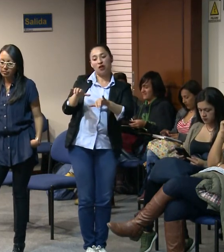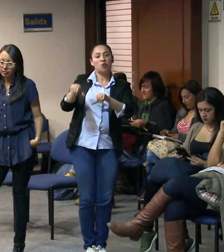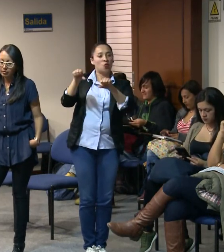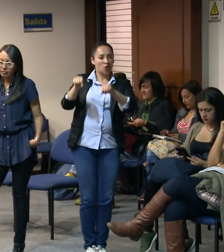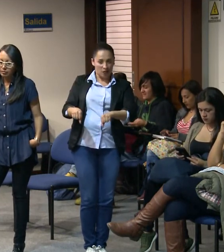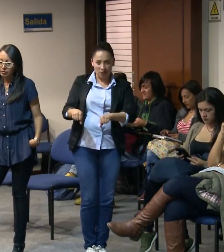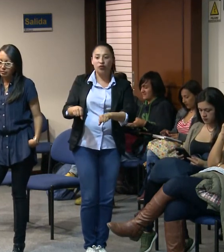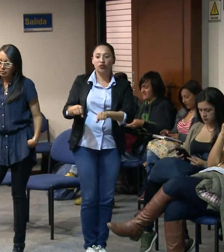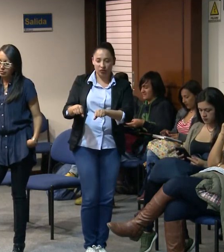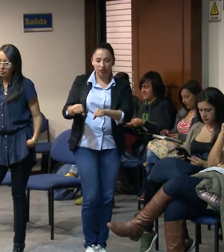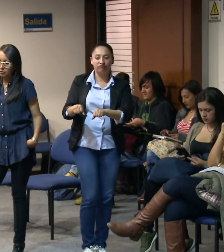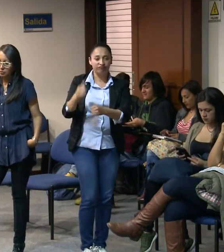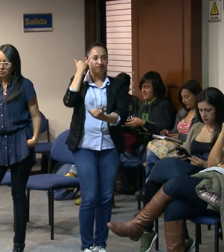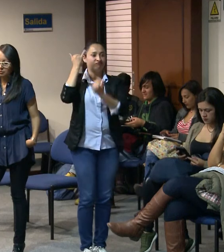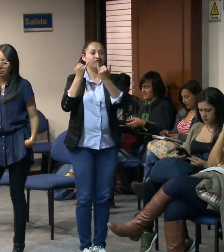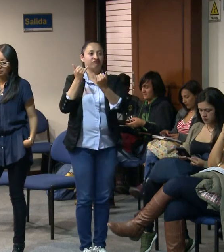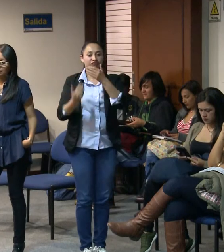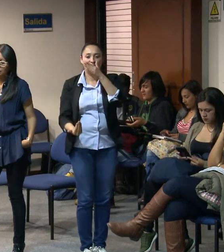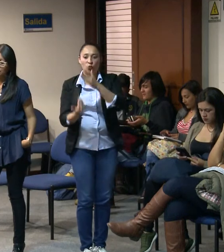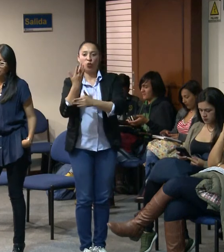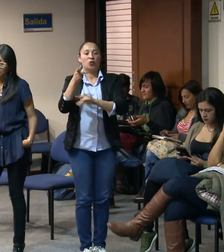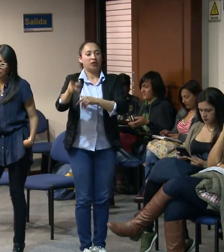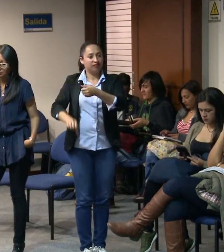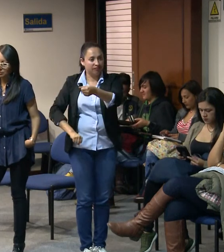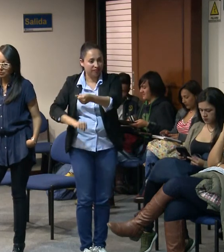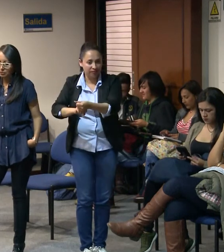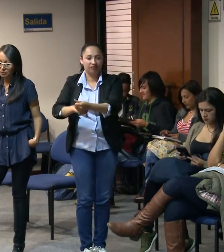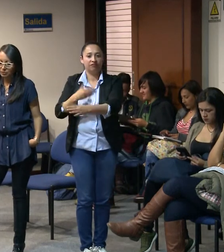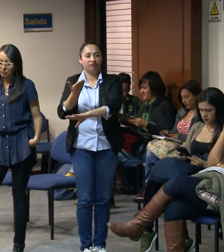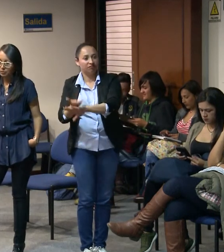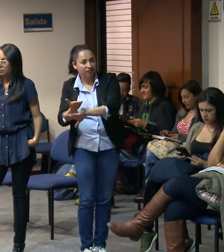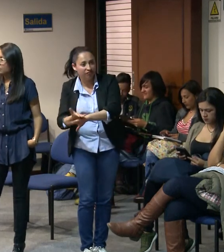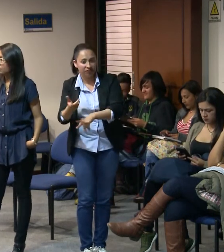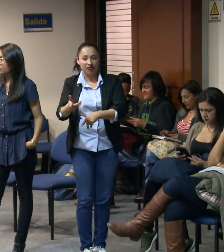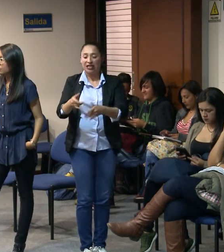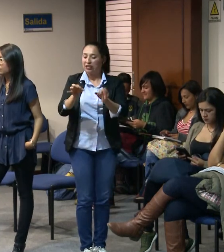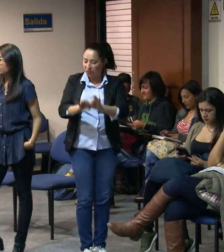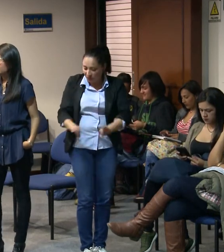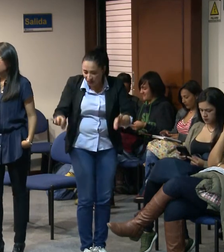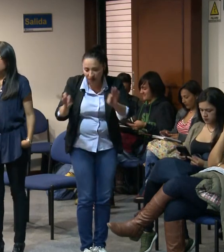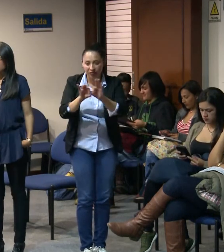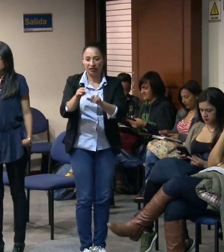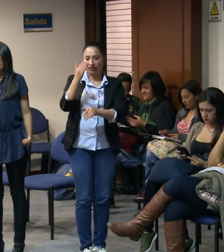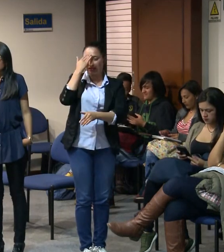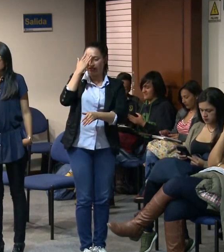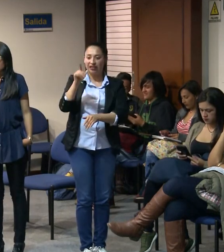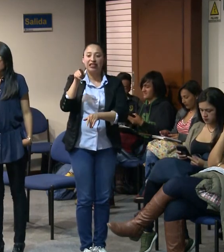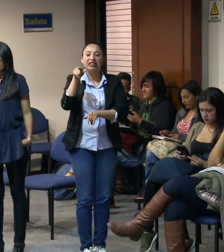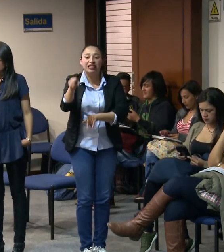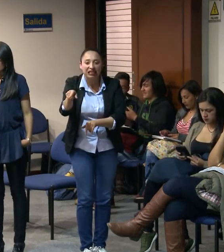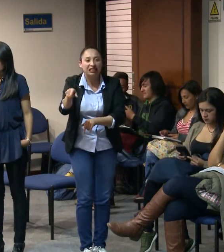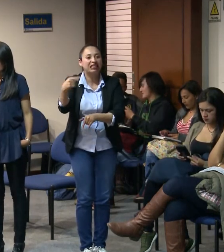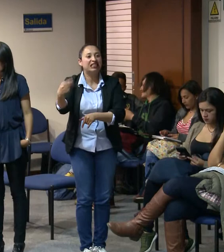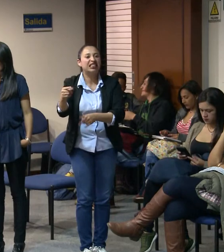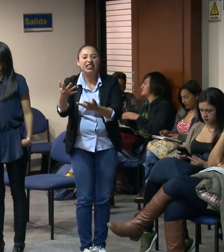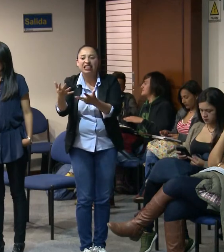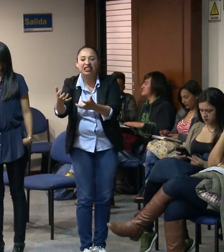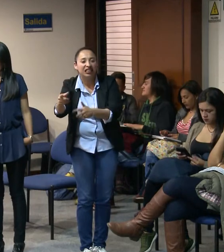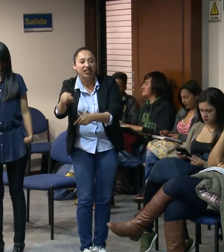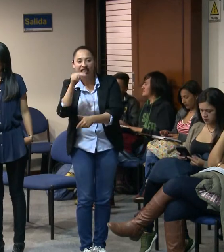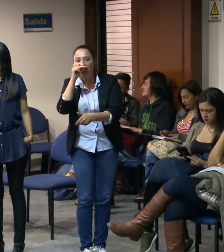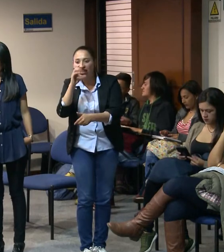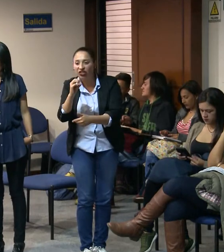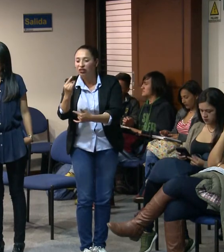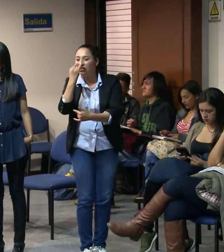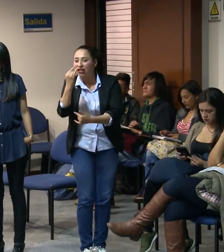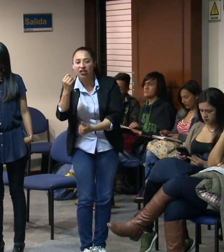les puede cómo aportar. Entonces es muy importante siempre tenerlos muy en cuenta y sus intereses, o sea, sus gustos, por ahí como